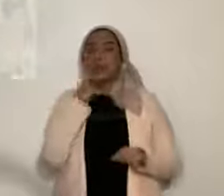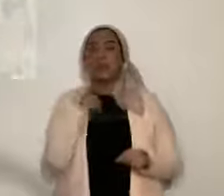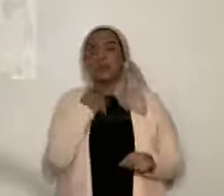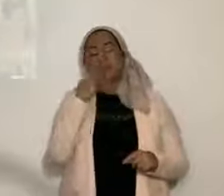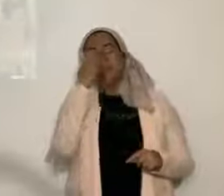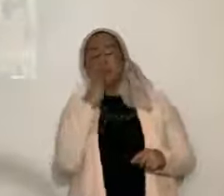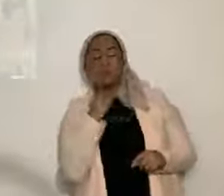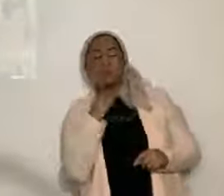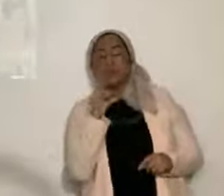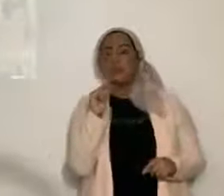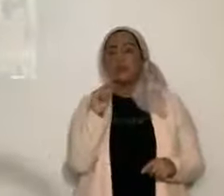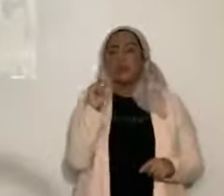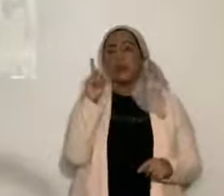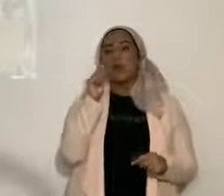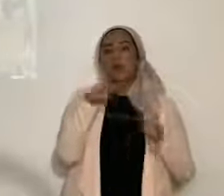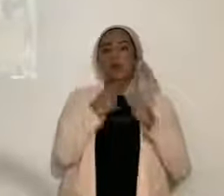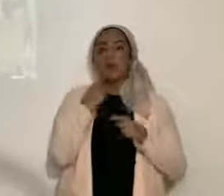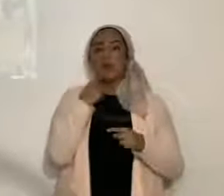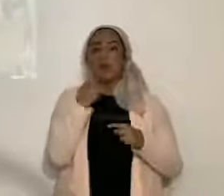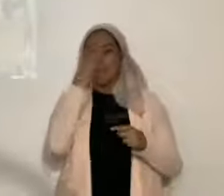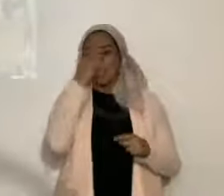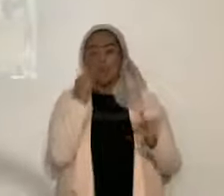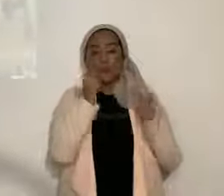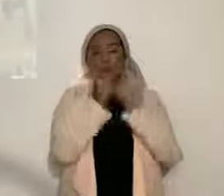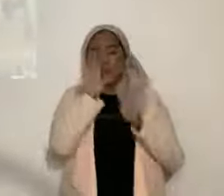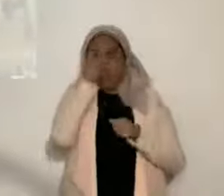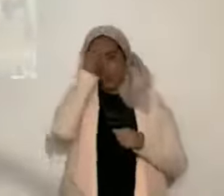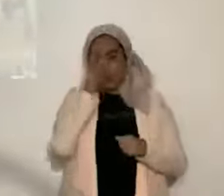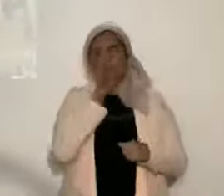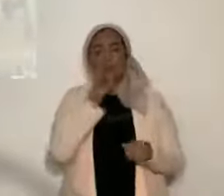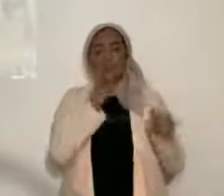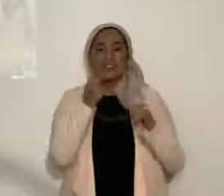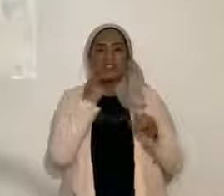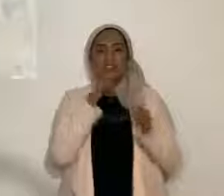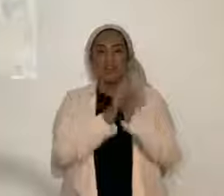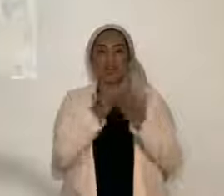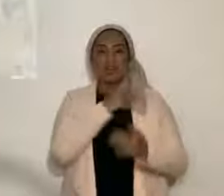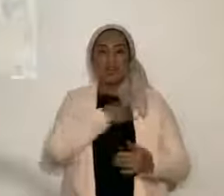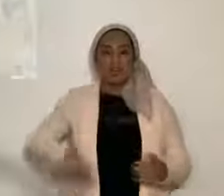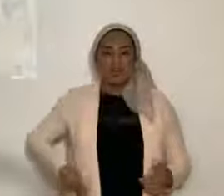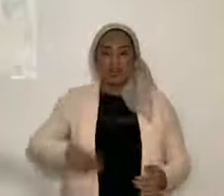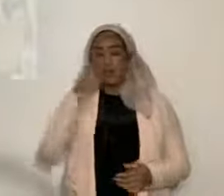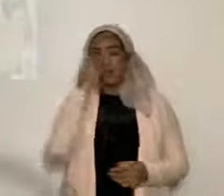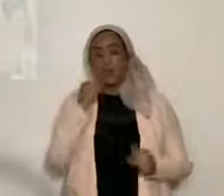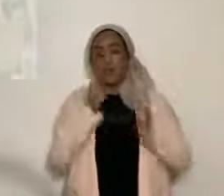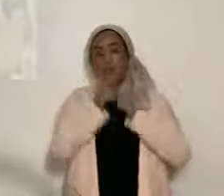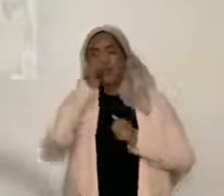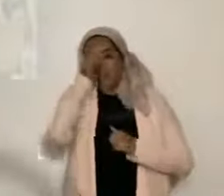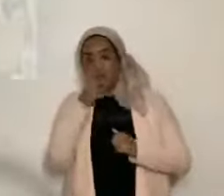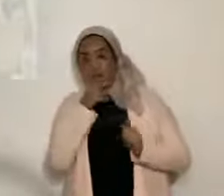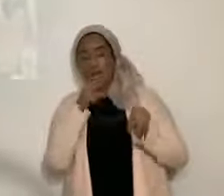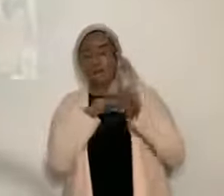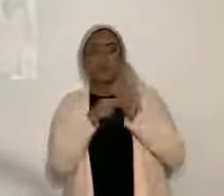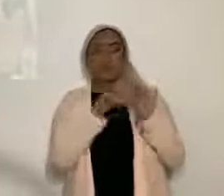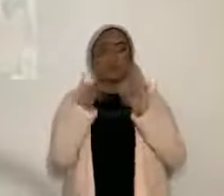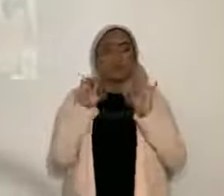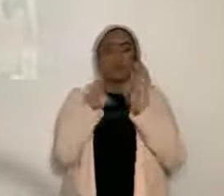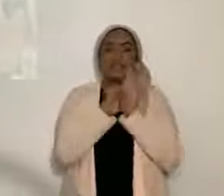se dice en la Torah, dormirás con tus padres, o en el libro de los Reyes y Crónicas, dormirás con tus padres, se refiere a una